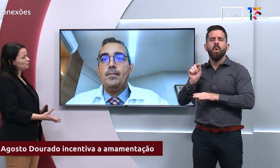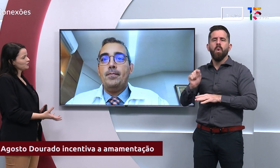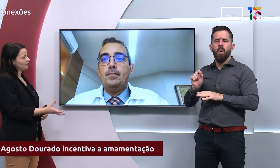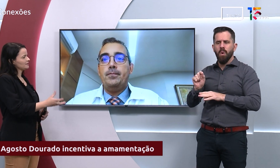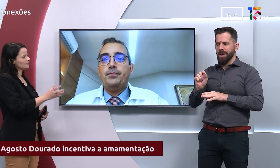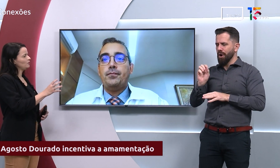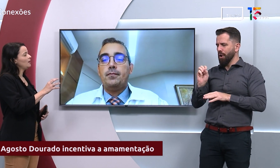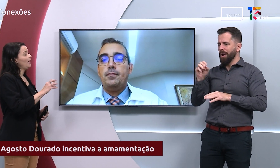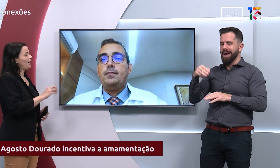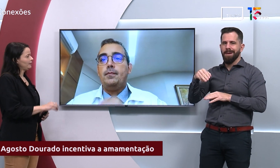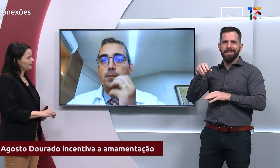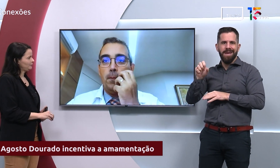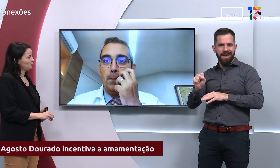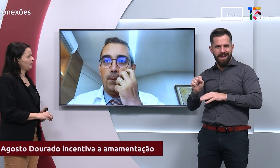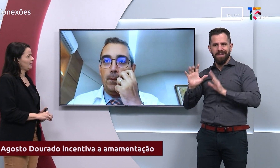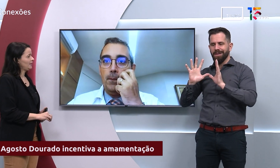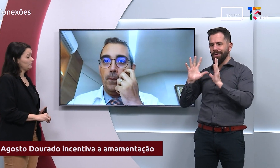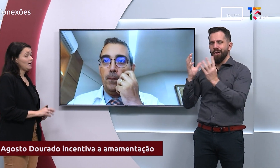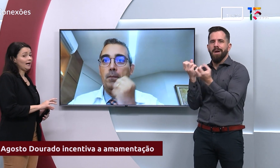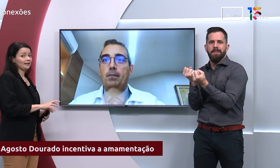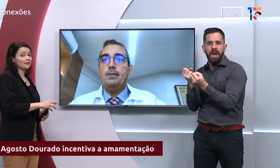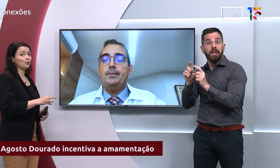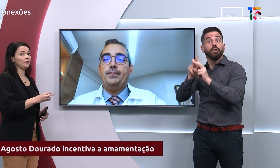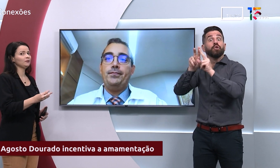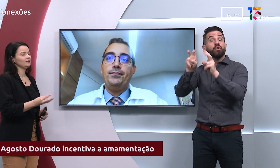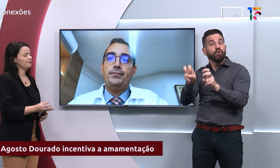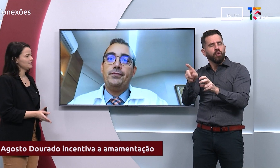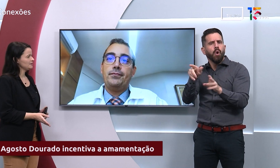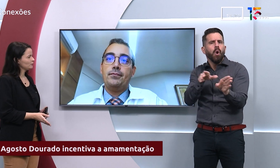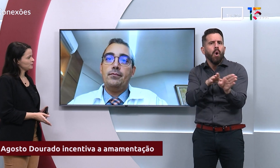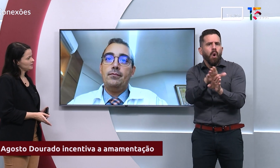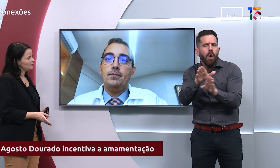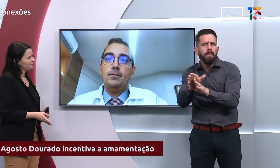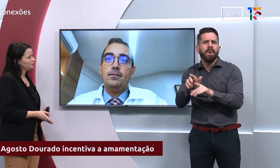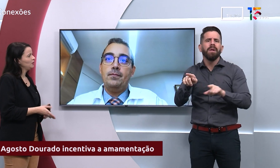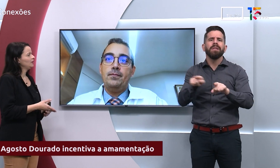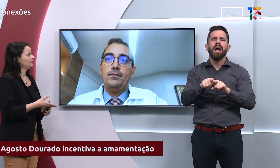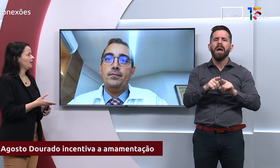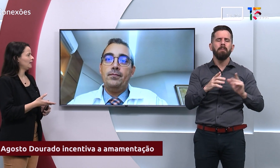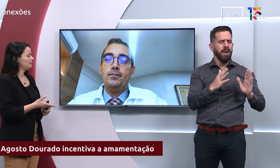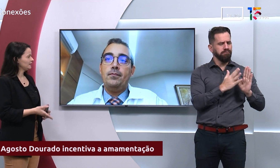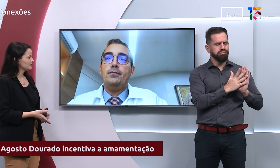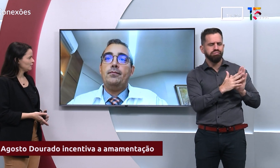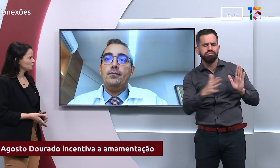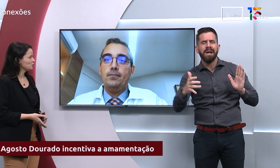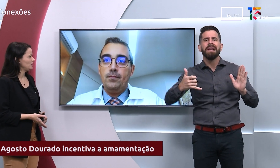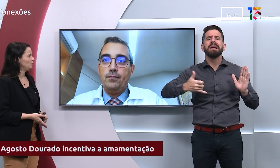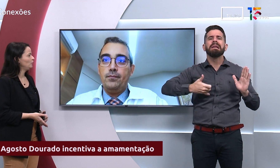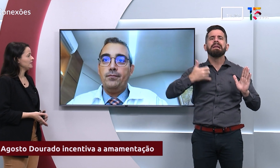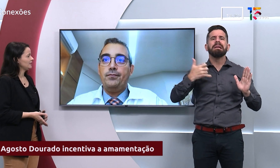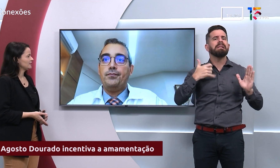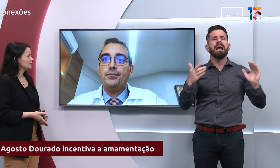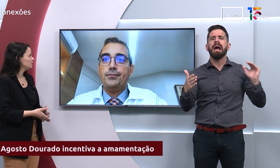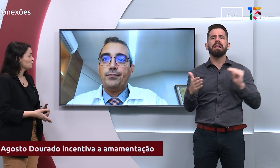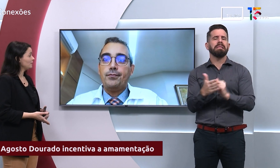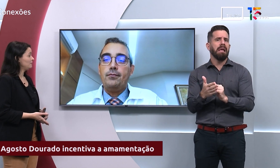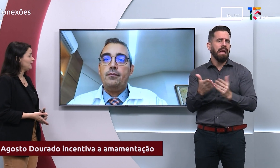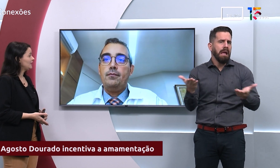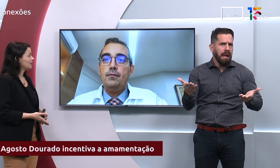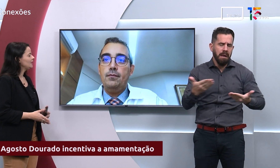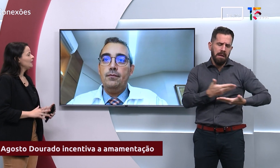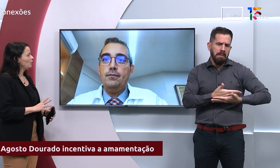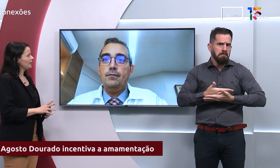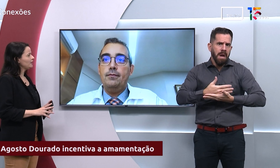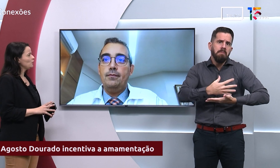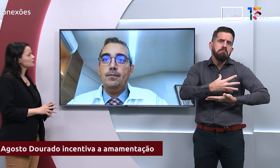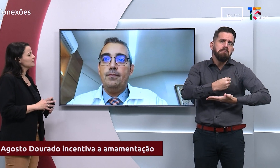da Saúde em relação ao aleitamento materno? Até que momento ele deve ser exclusivo na alimentação de um recém-nascido, de um